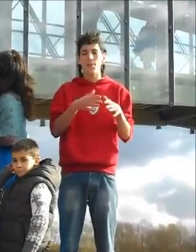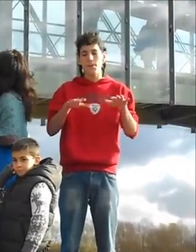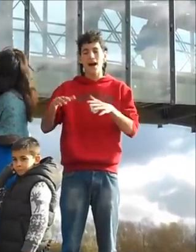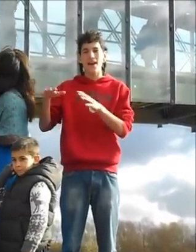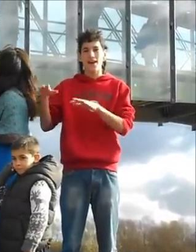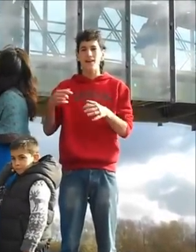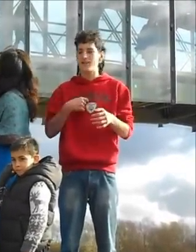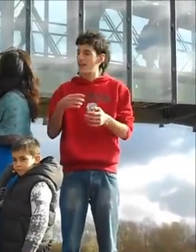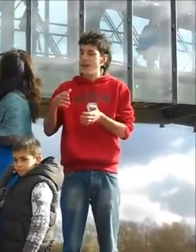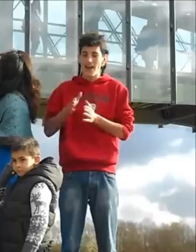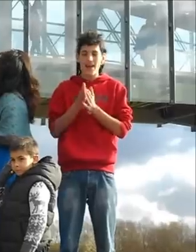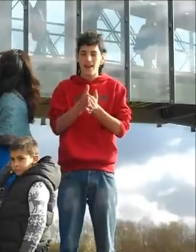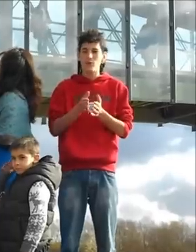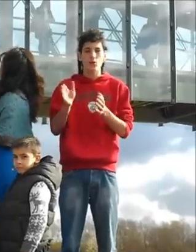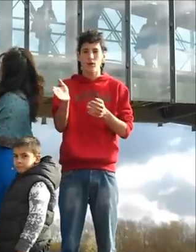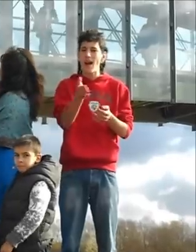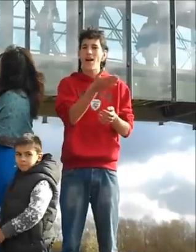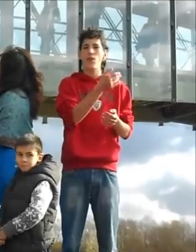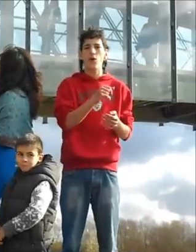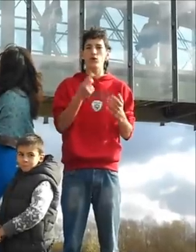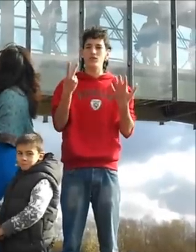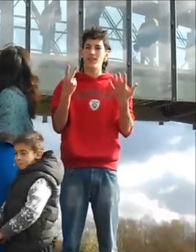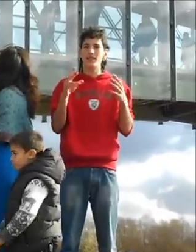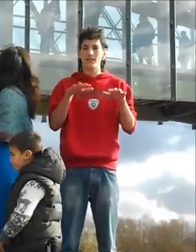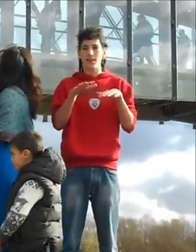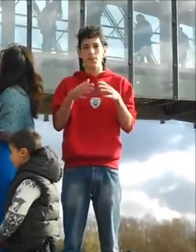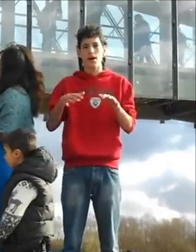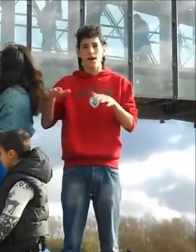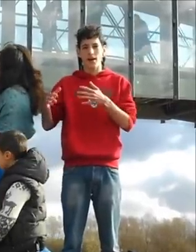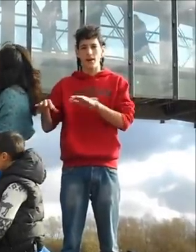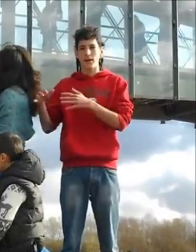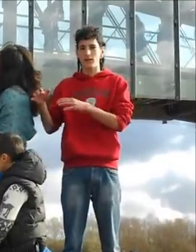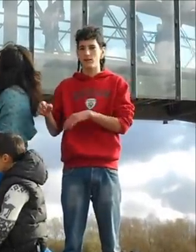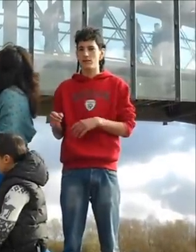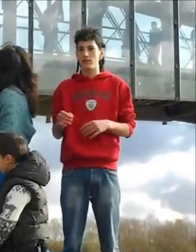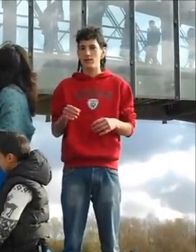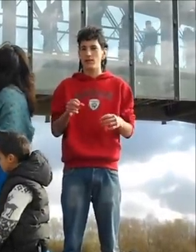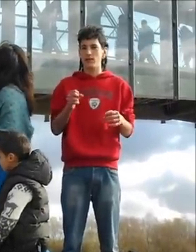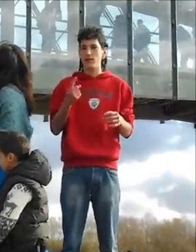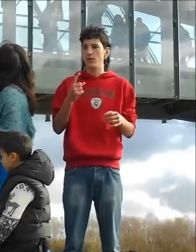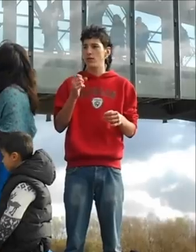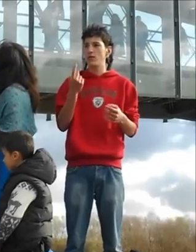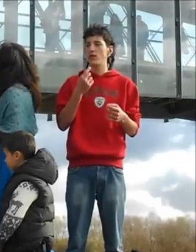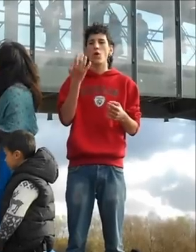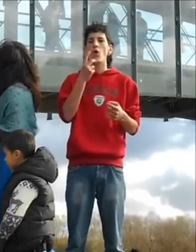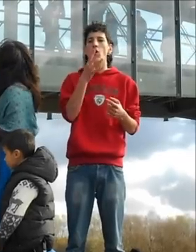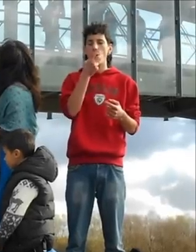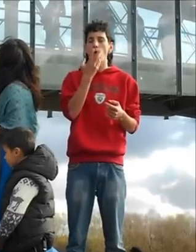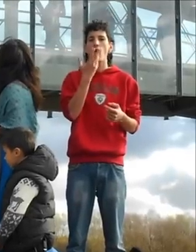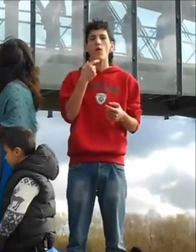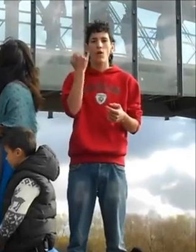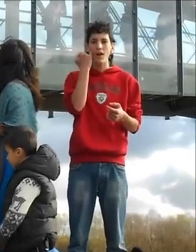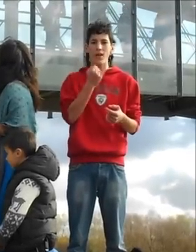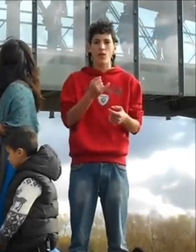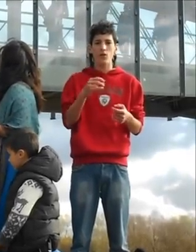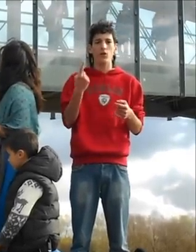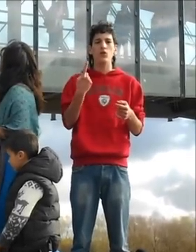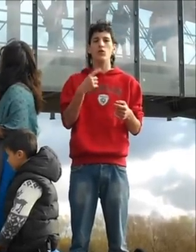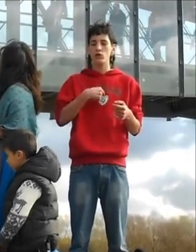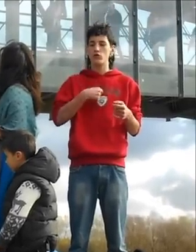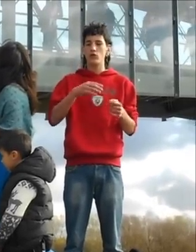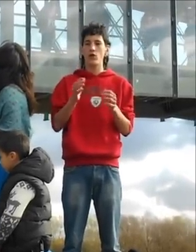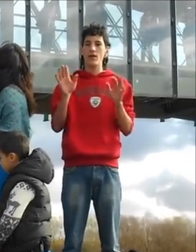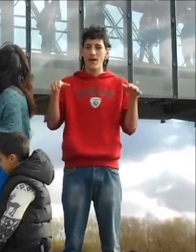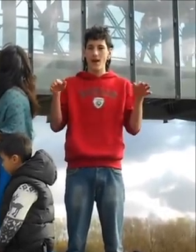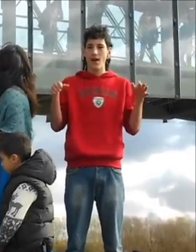Siete mares he surcado, siete mares, color azul. Yo soy